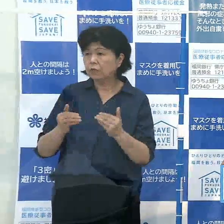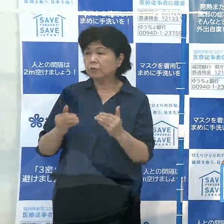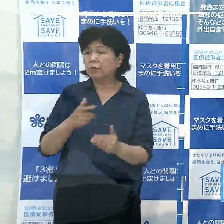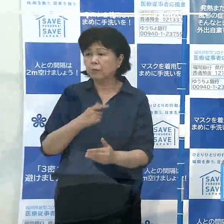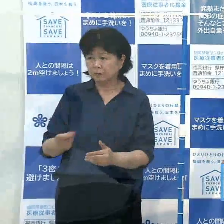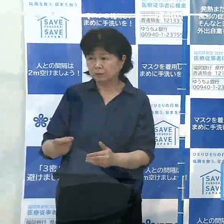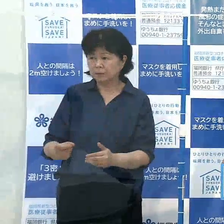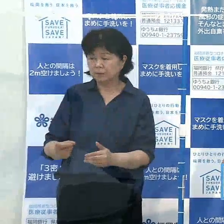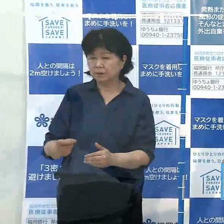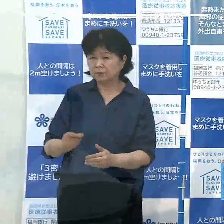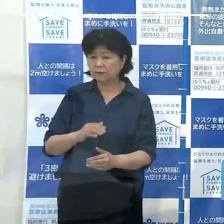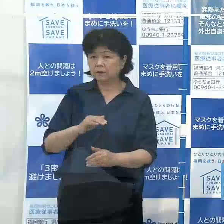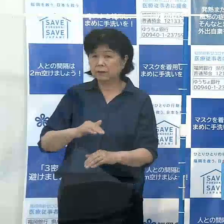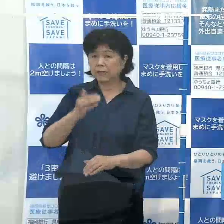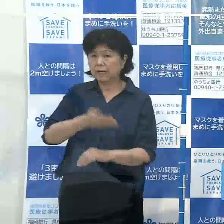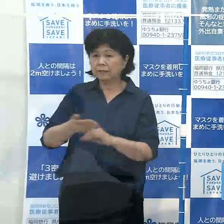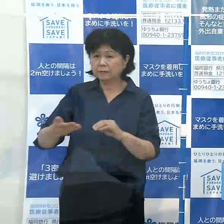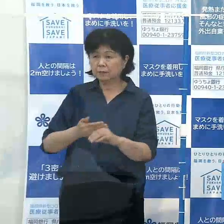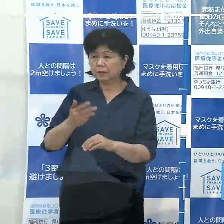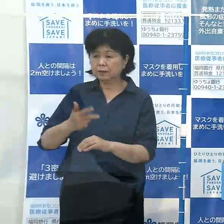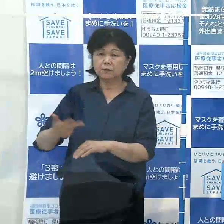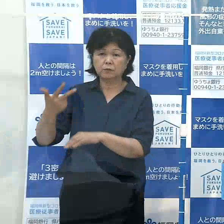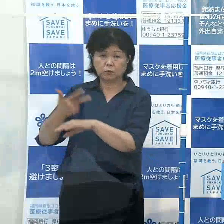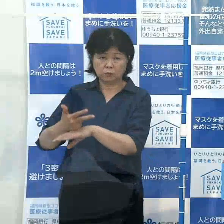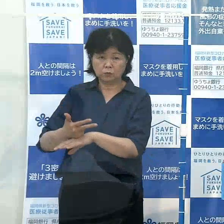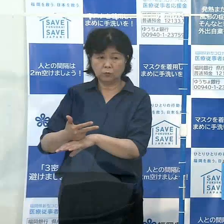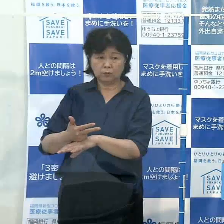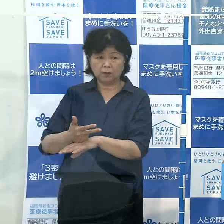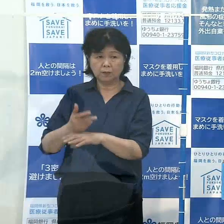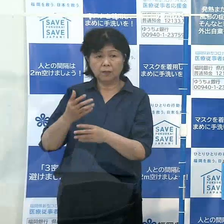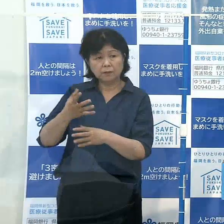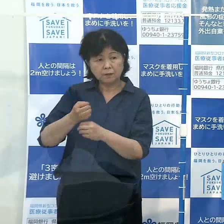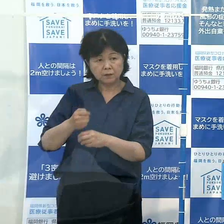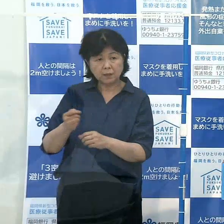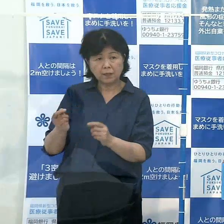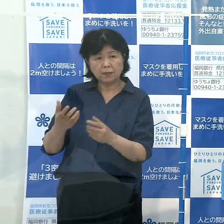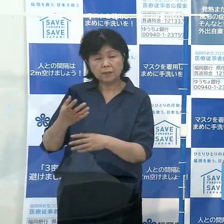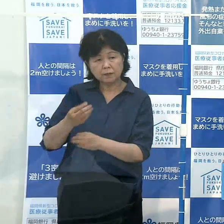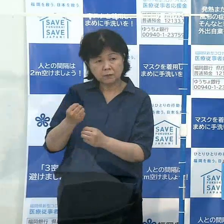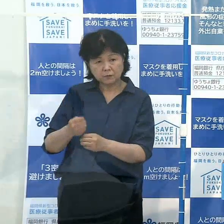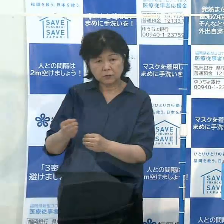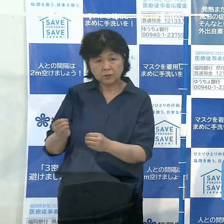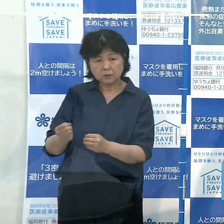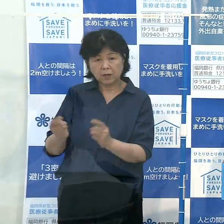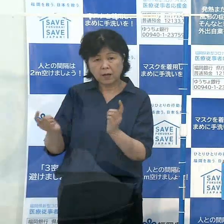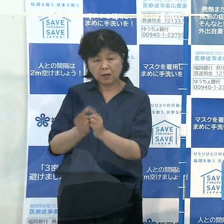か、日程の調整とか、実際に会うという段取りまで、